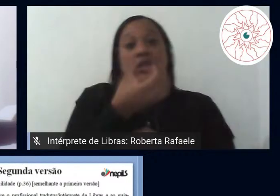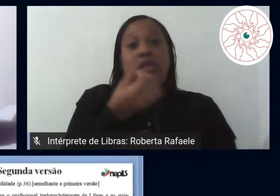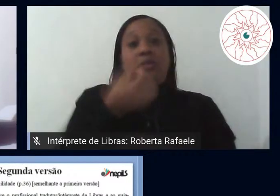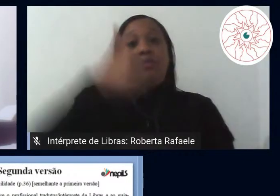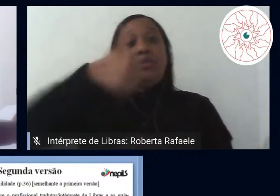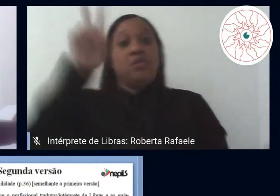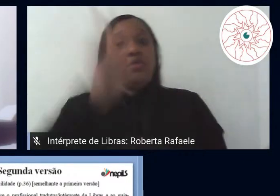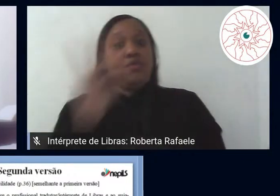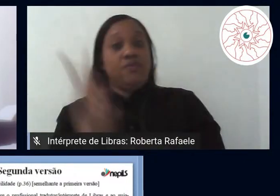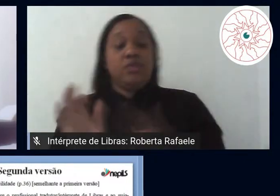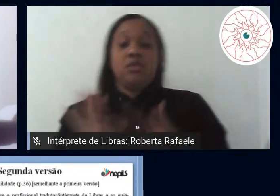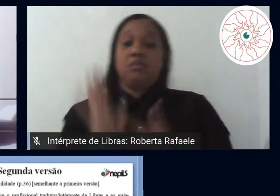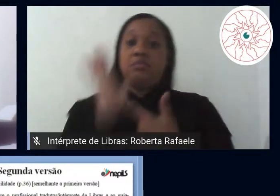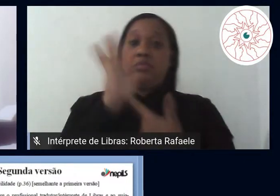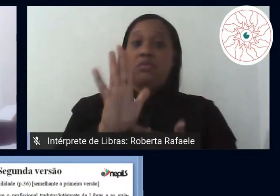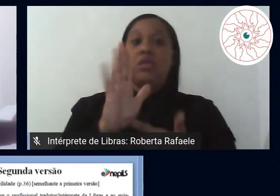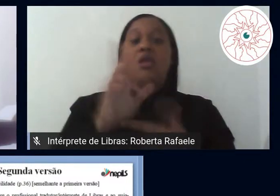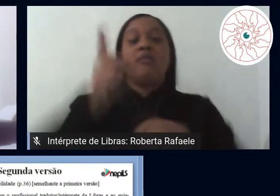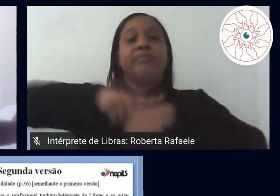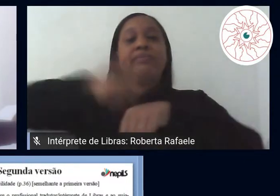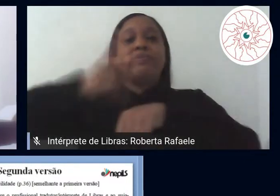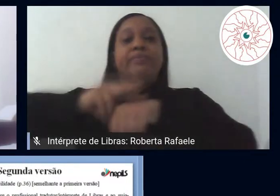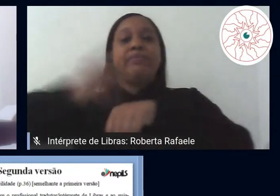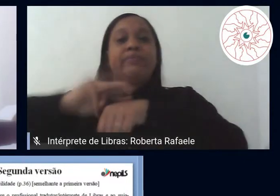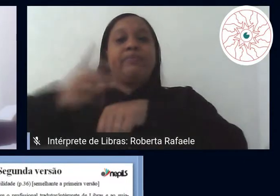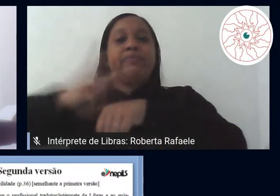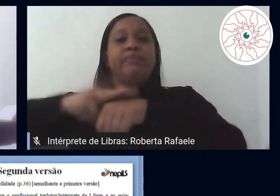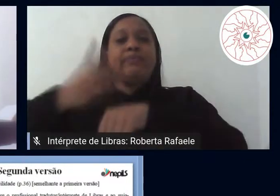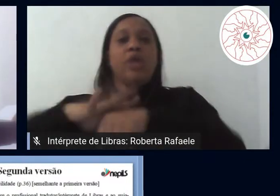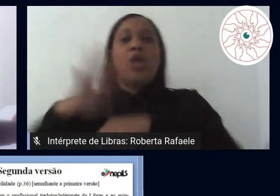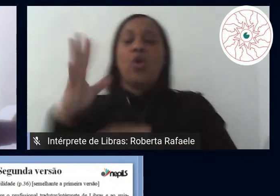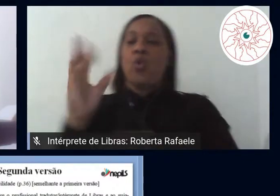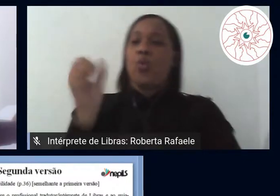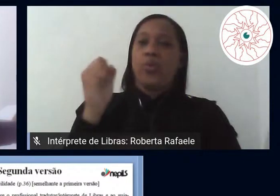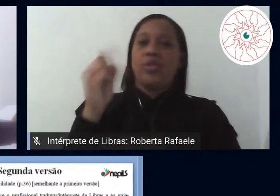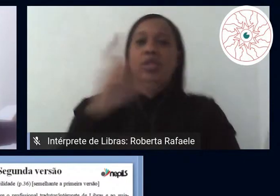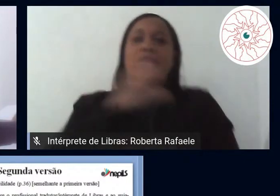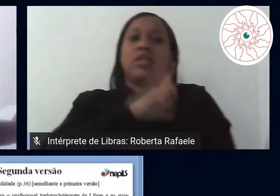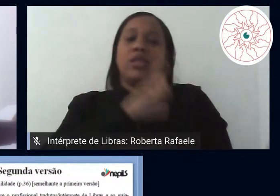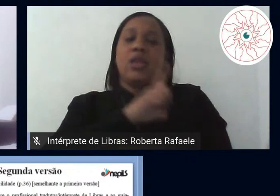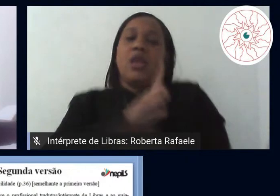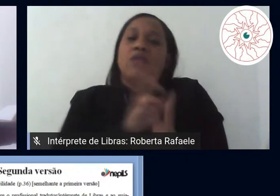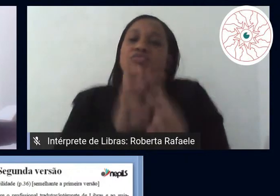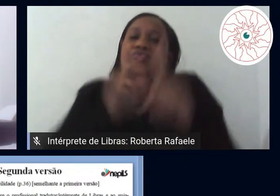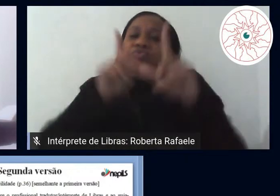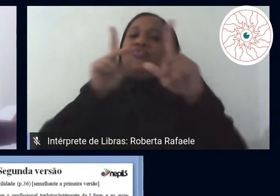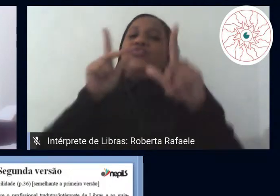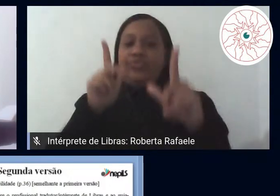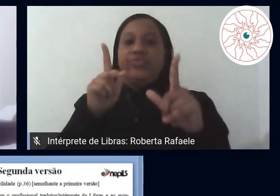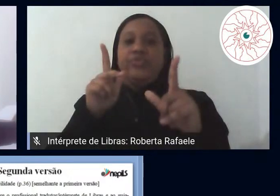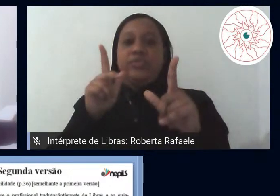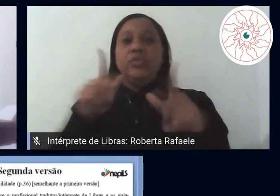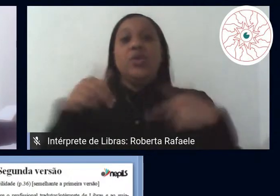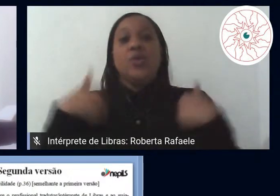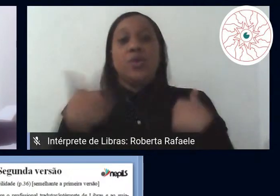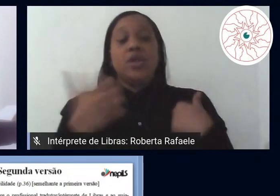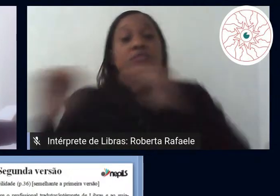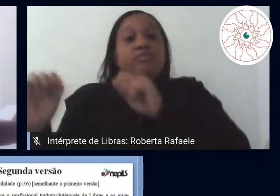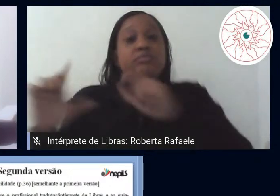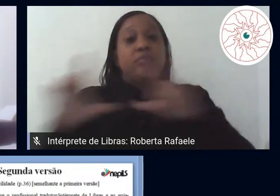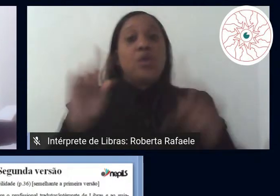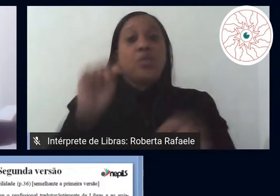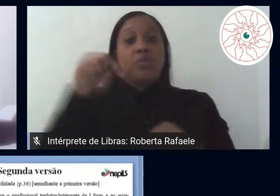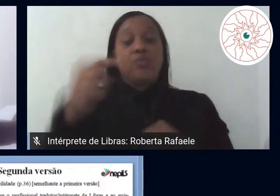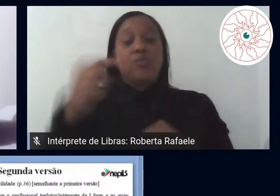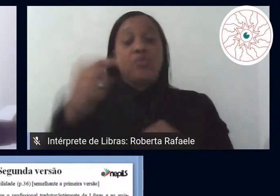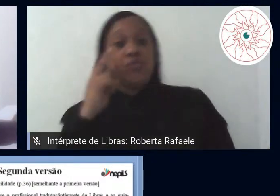aparece, então somente na sétima e o na oitava que tem um pouquinho de diferença. Então eu queria passar pro próximo slide para